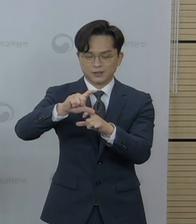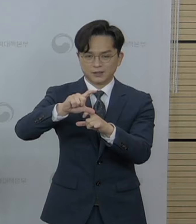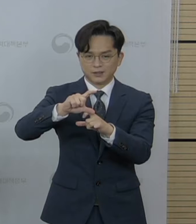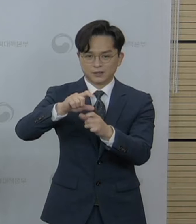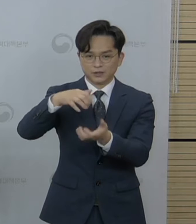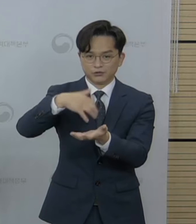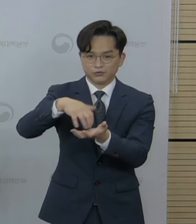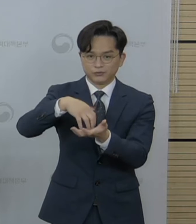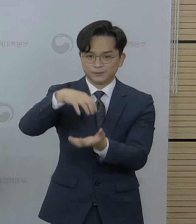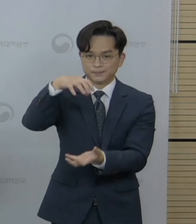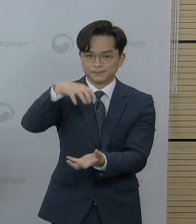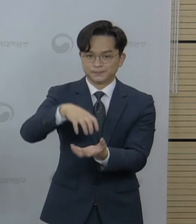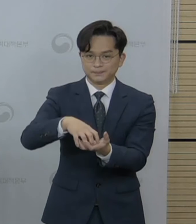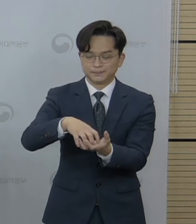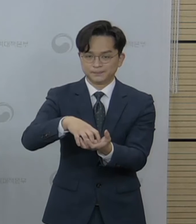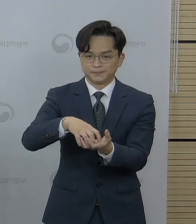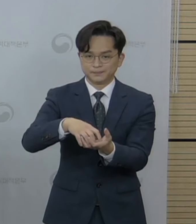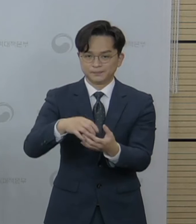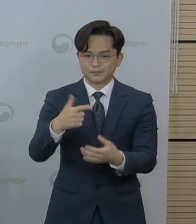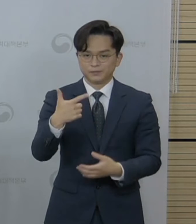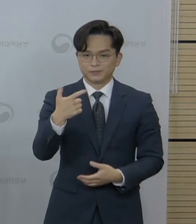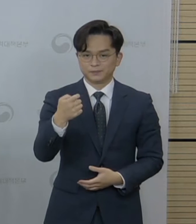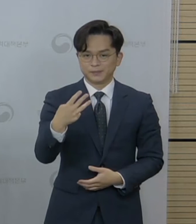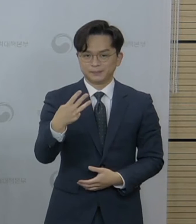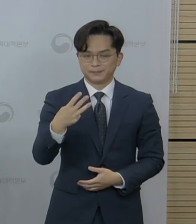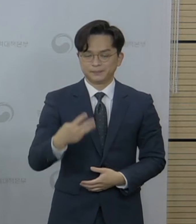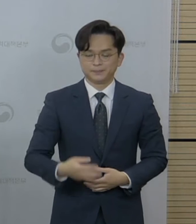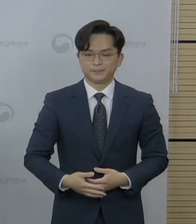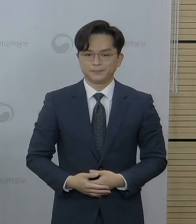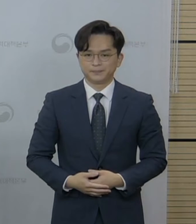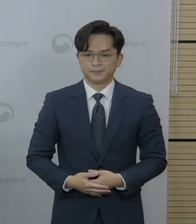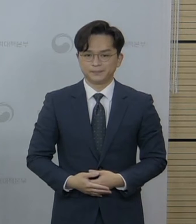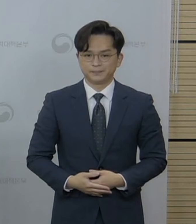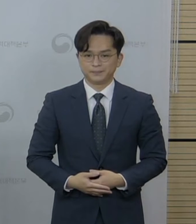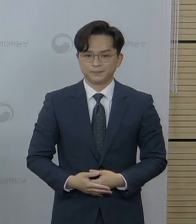현재까지 누적 확진자는 총 63명입니다.